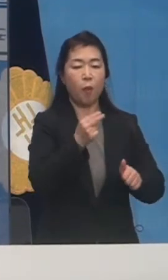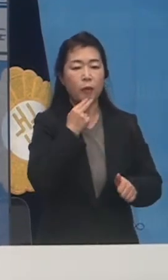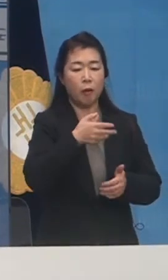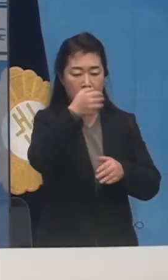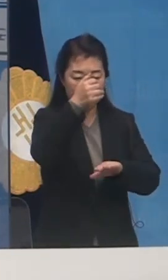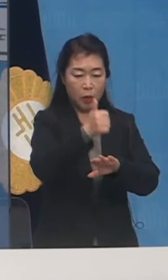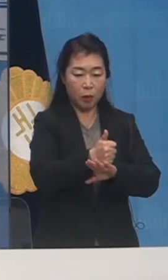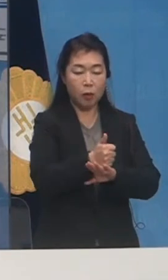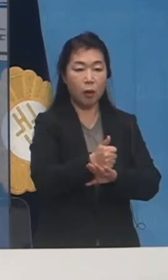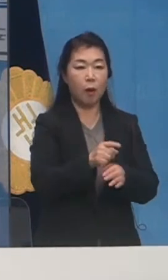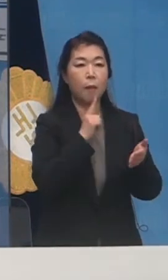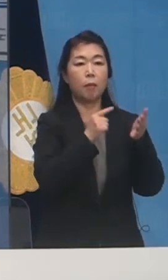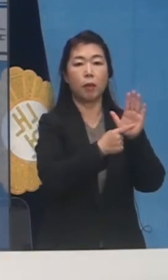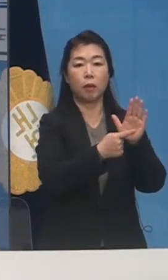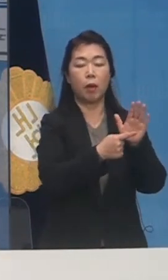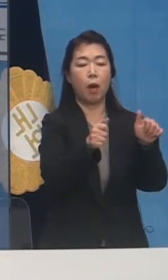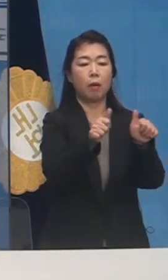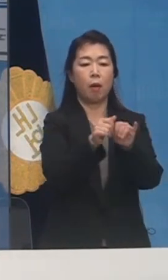결론냈다.